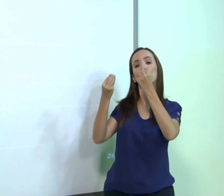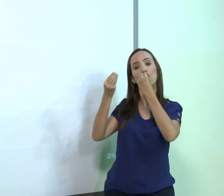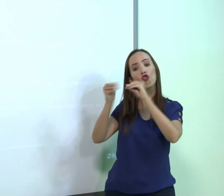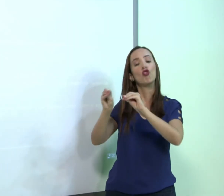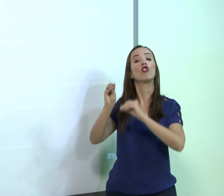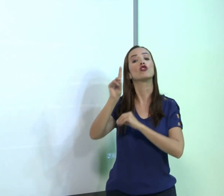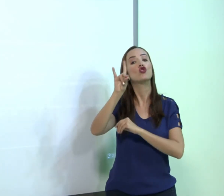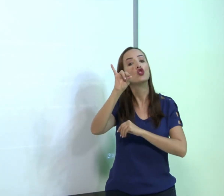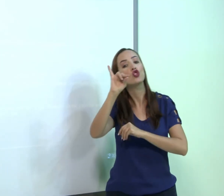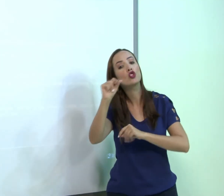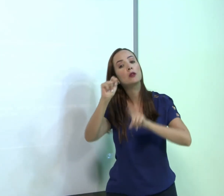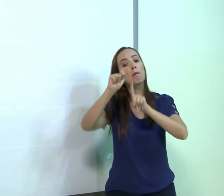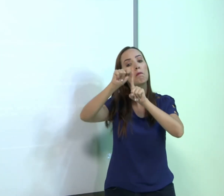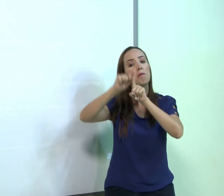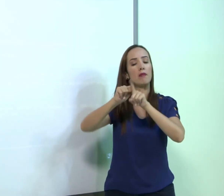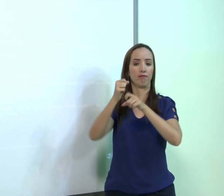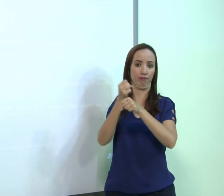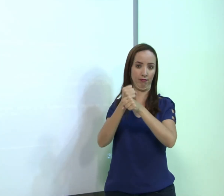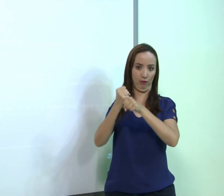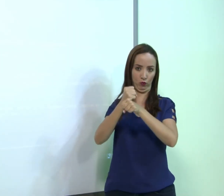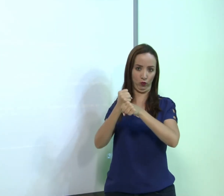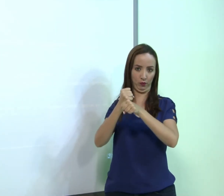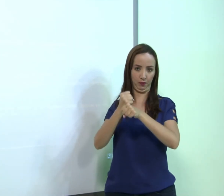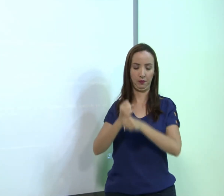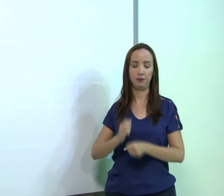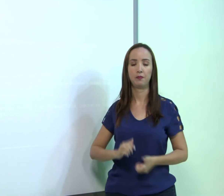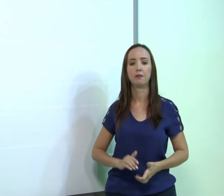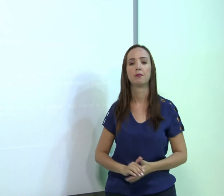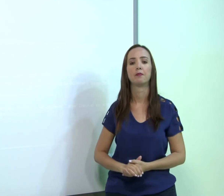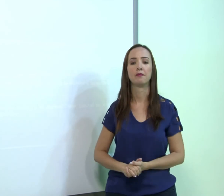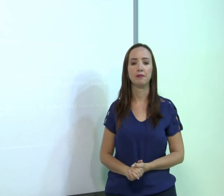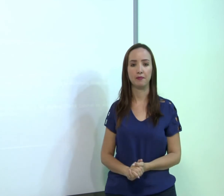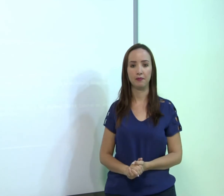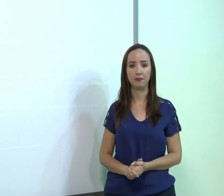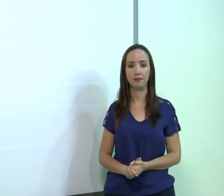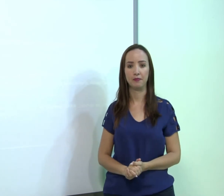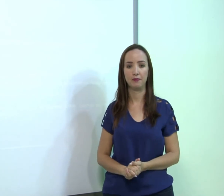É necessário que se coloque o dia, o mês e o ano.